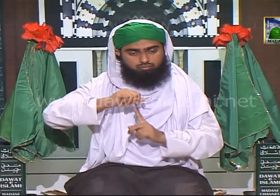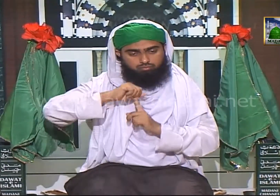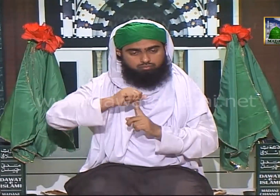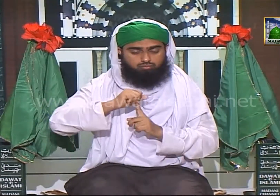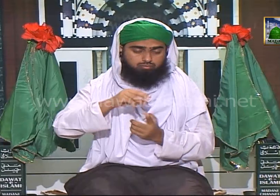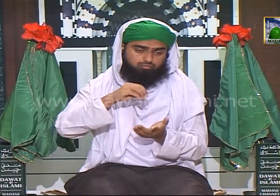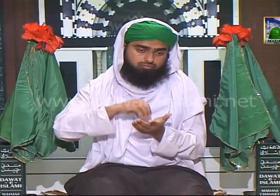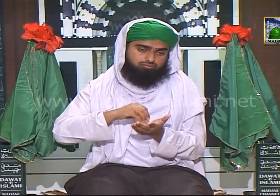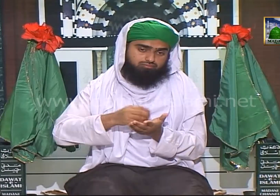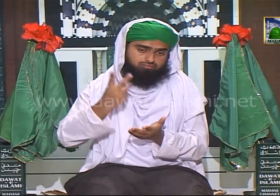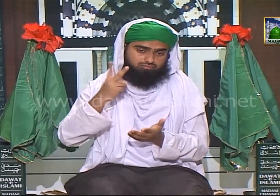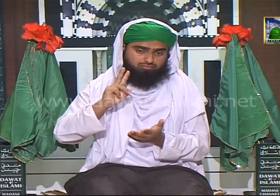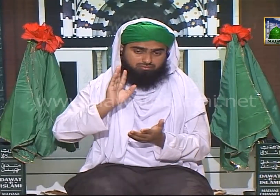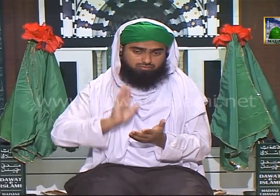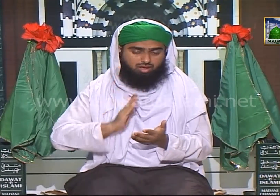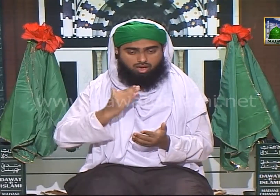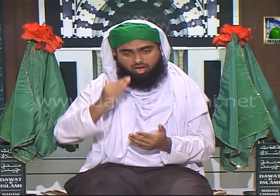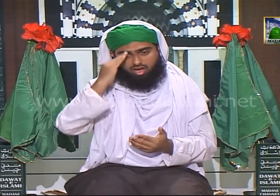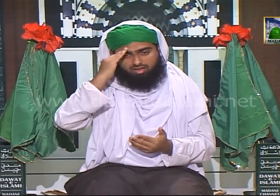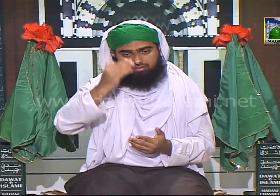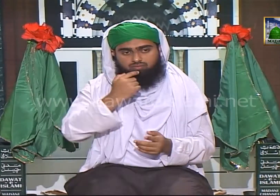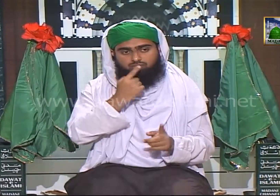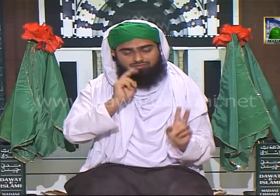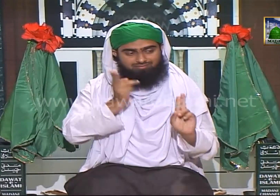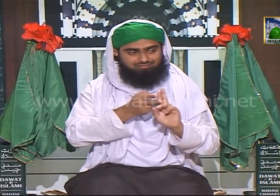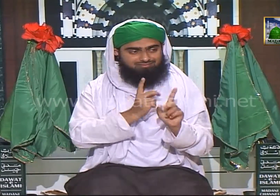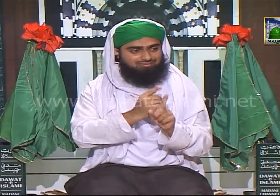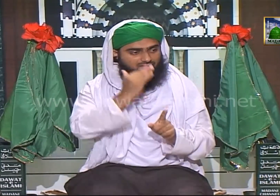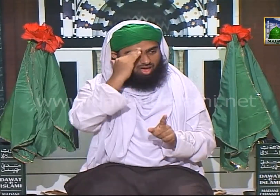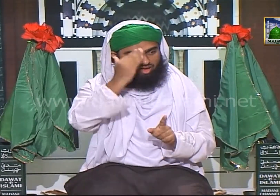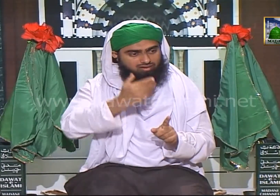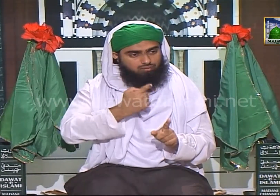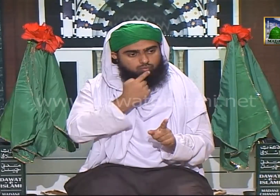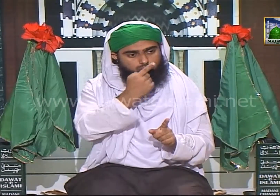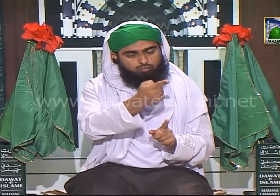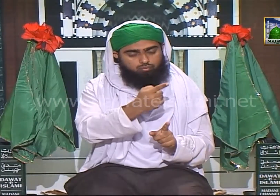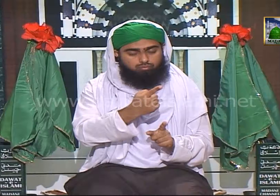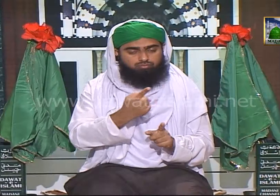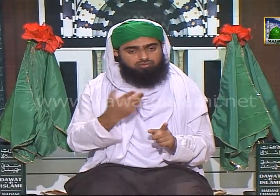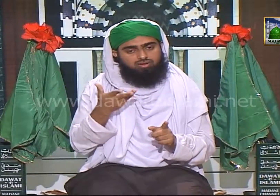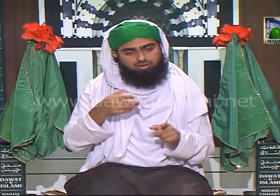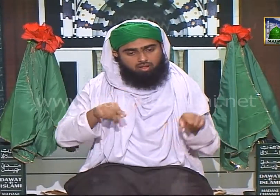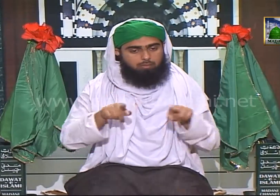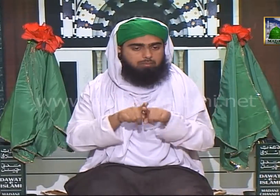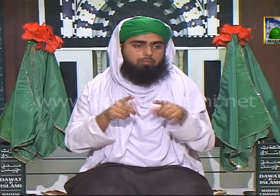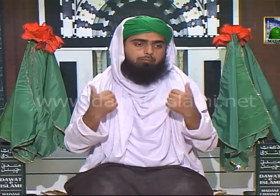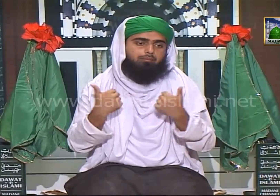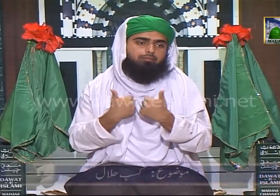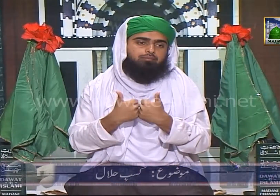السلام علیکم، سلام ہو تم پر، تو یہ خطاب کا ہے، پکارنے کا ہے۔ تو اس طرح السلام علیکہ ایھا النبی یعنی سلام ہو تم